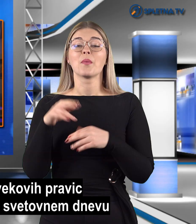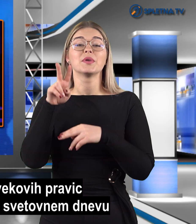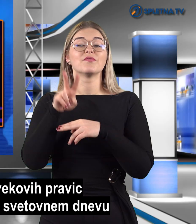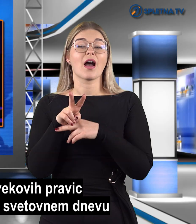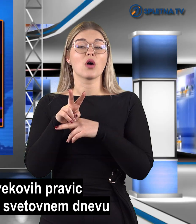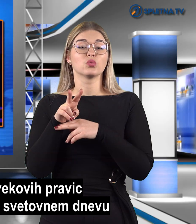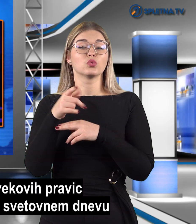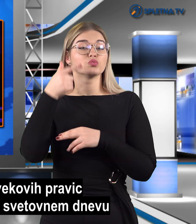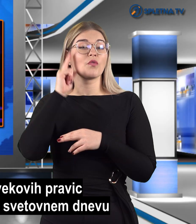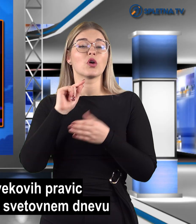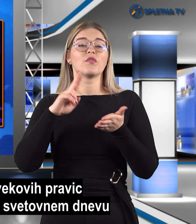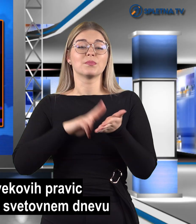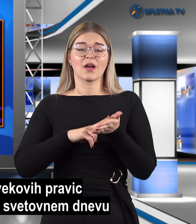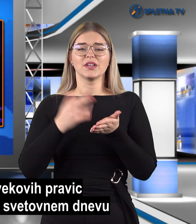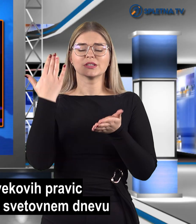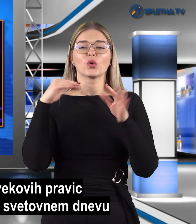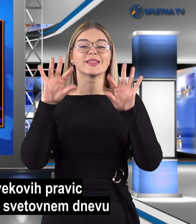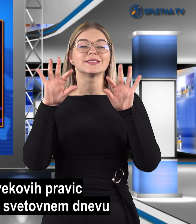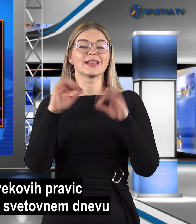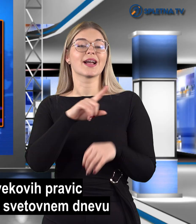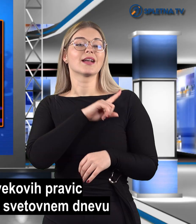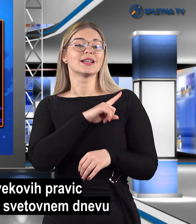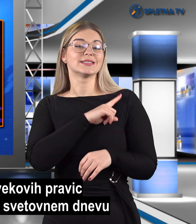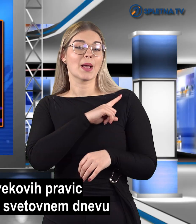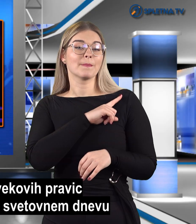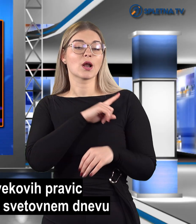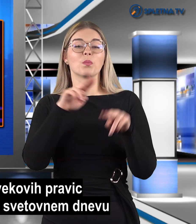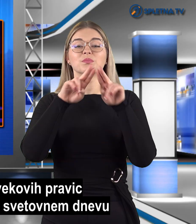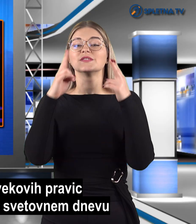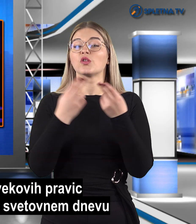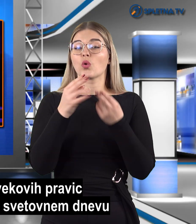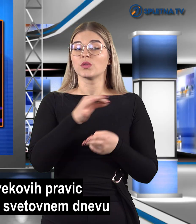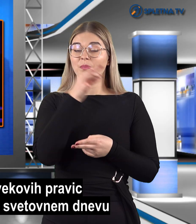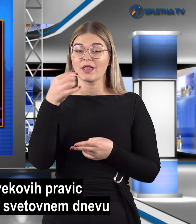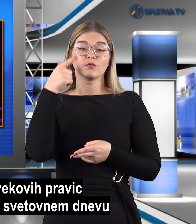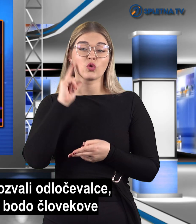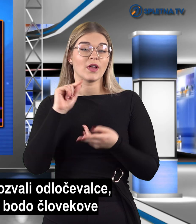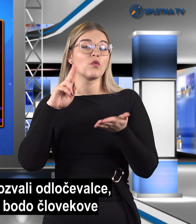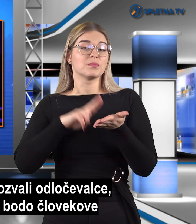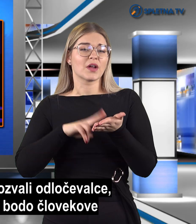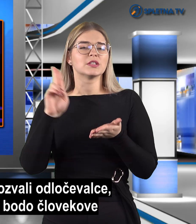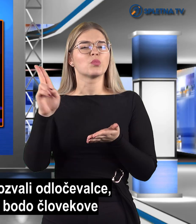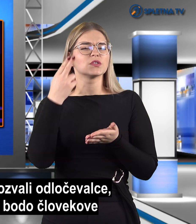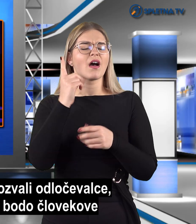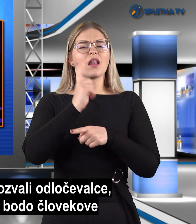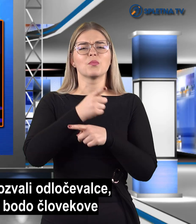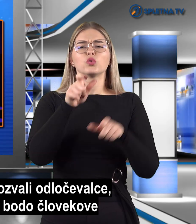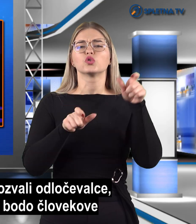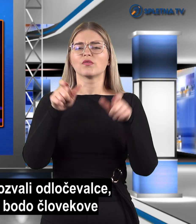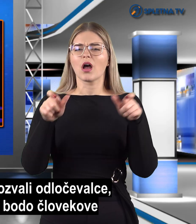Pri varuhu človekovih pravic so 10. decembra ob svetovnem dnevu človekovih pravic pozvali odločevalce naj zagotovijo, da